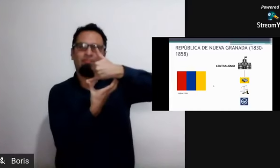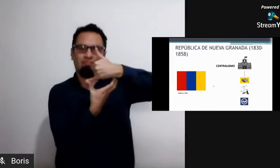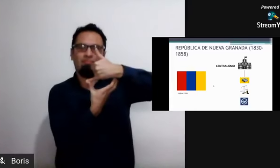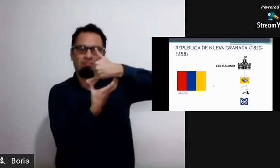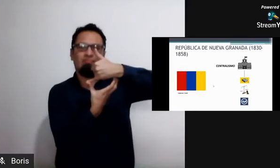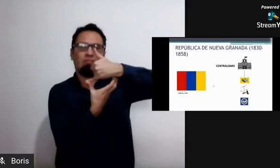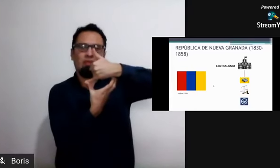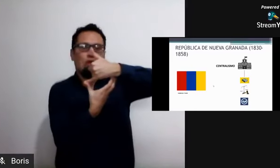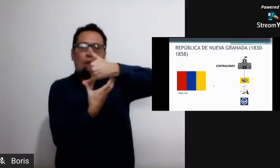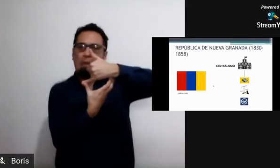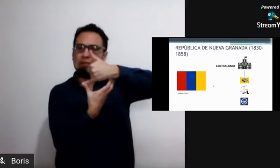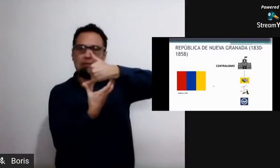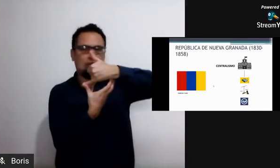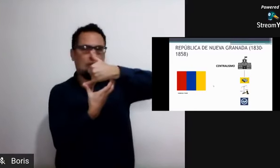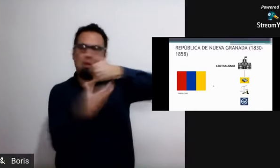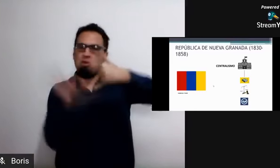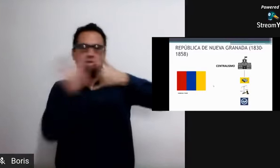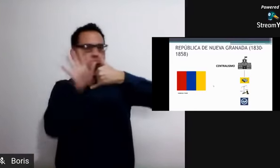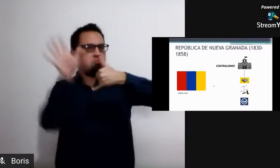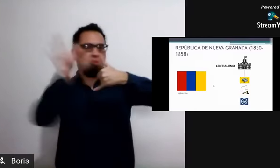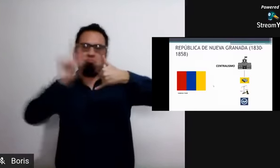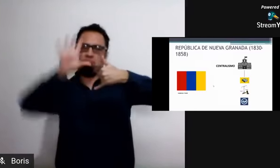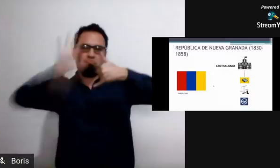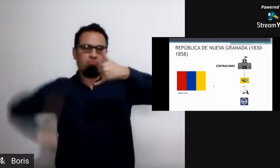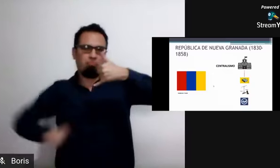digamos, una expansión geográfica diferente.